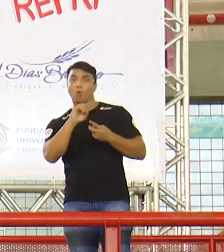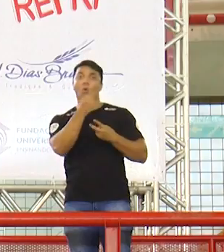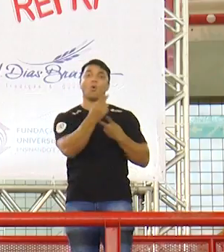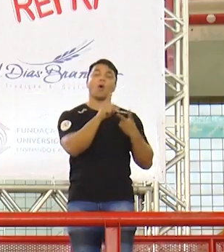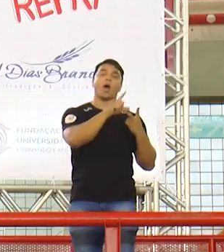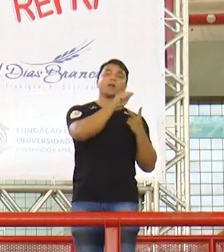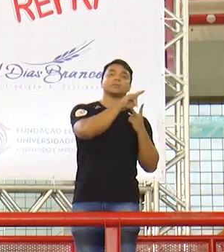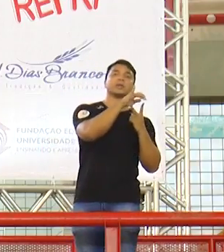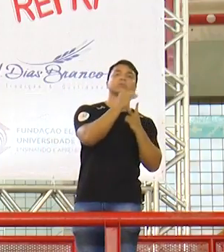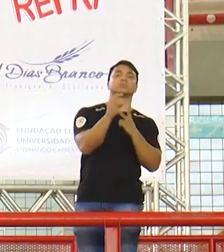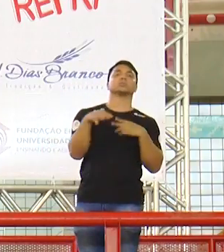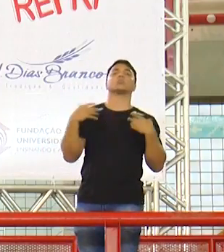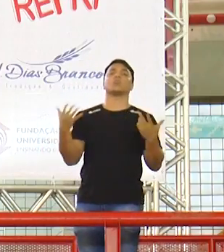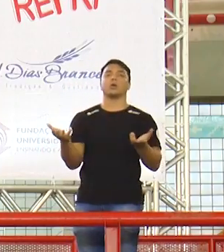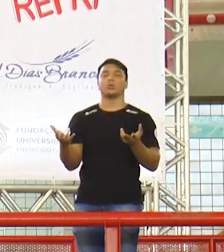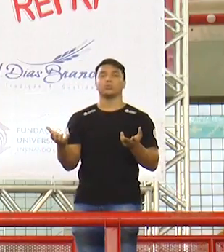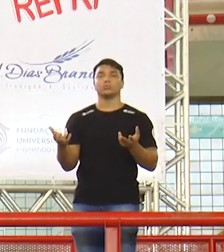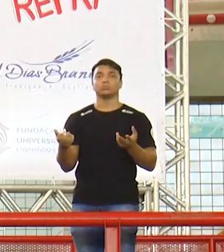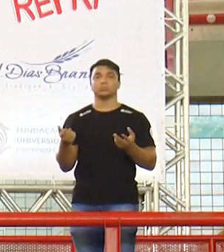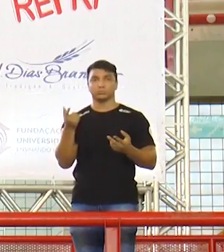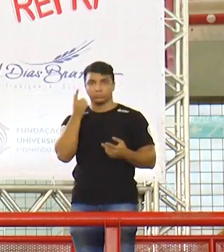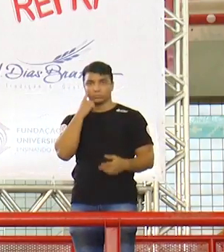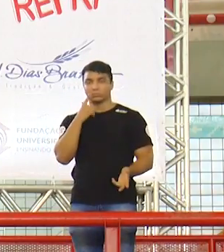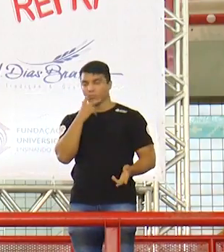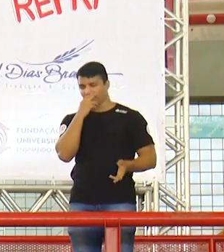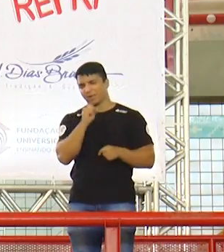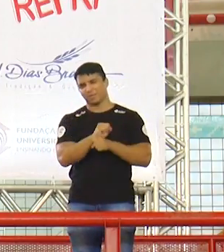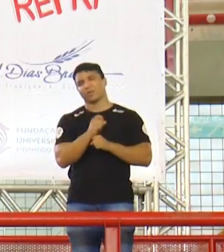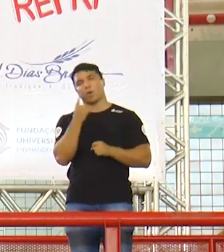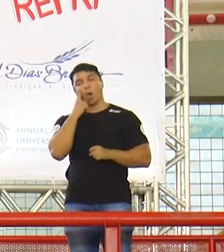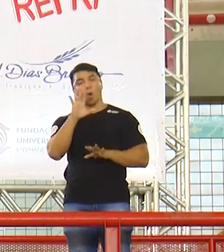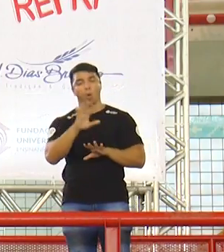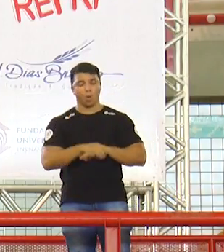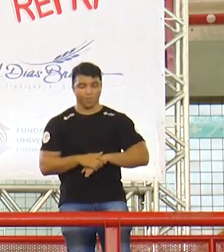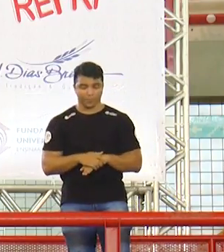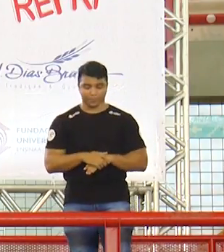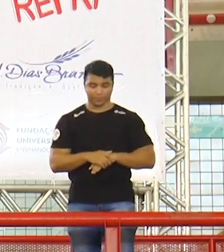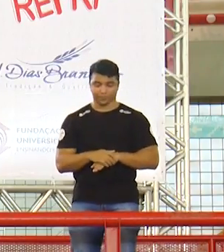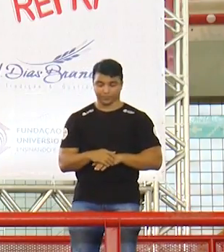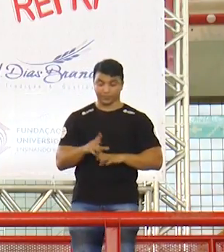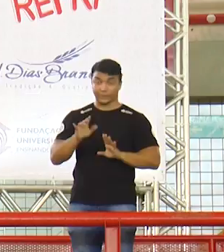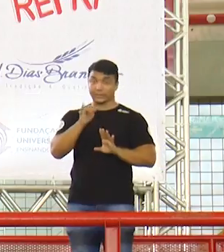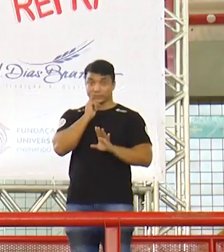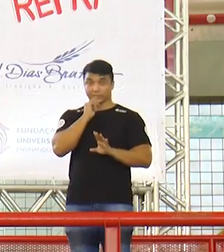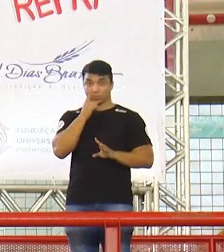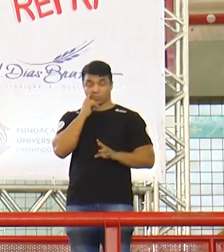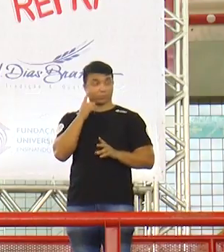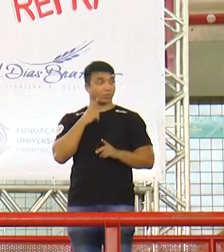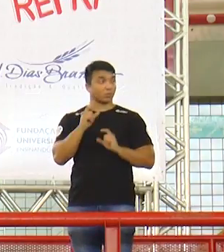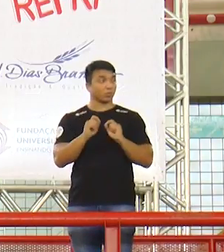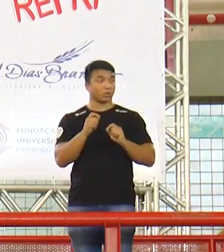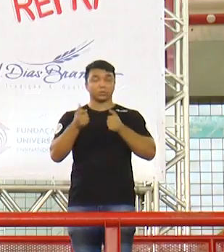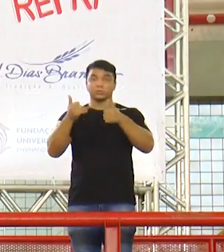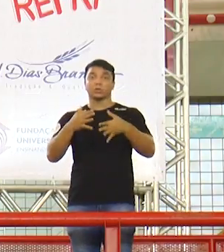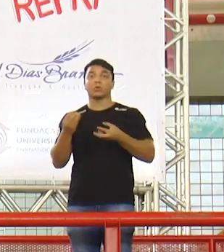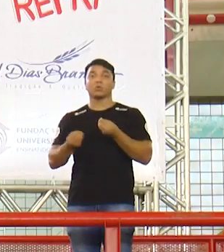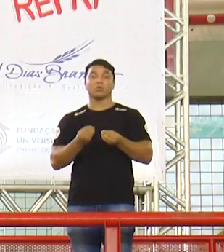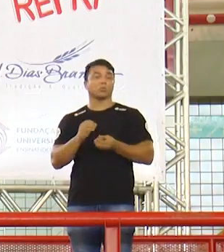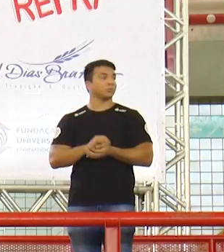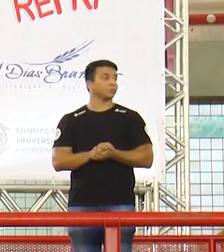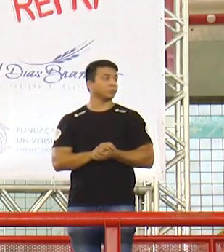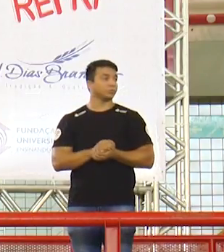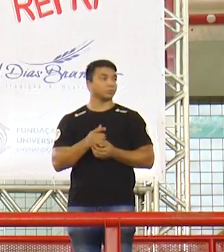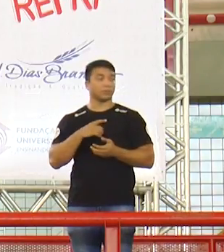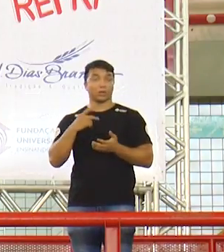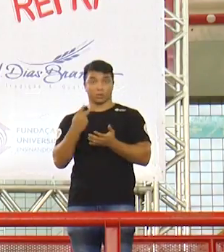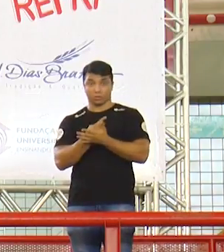é aliteração? Meu filho, deixa de ser desse jeito, que é assim, ó. Numa situação dessa, você diz assim. Você diz que